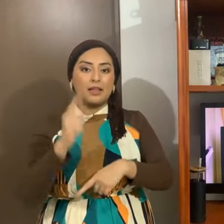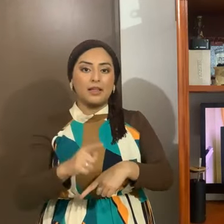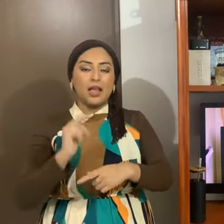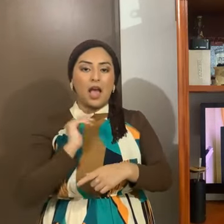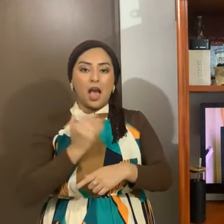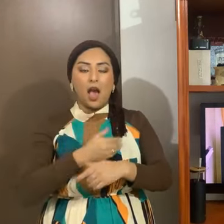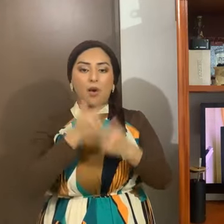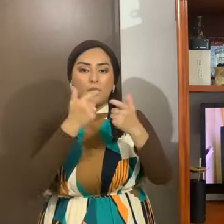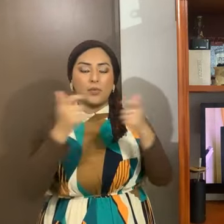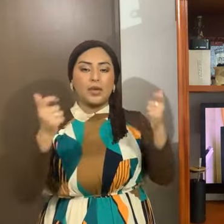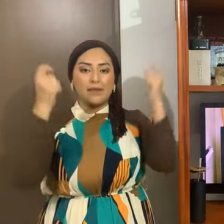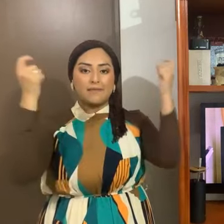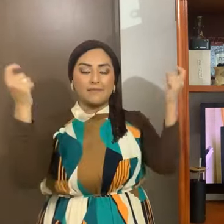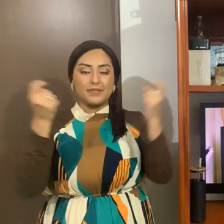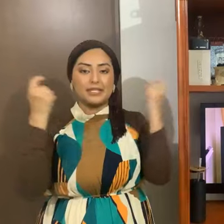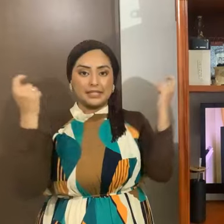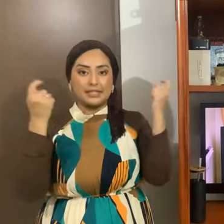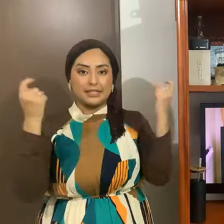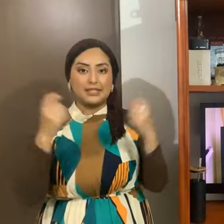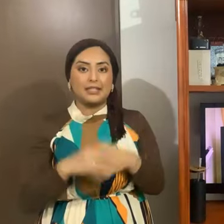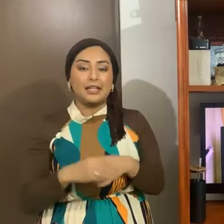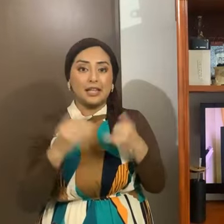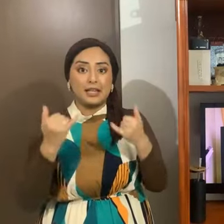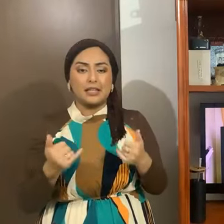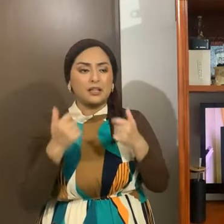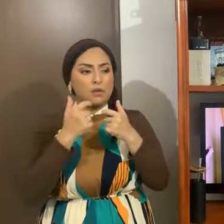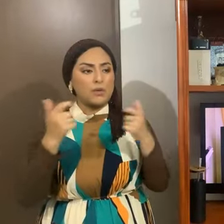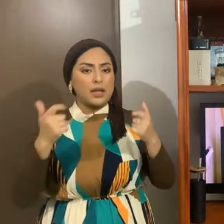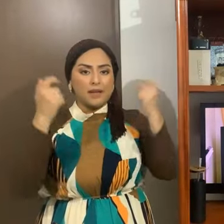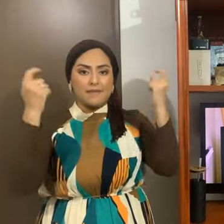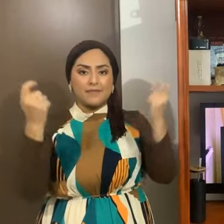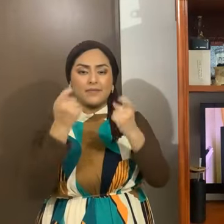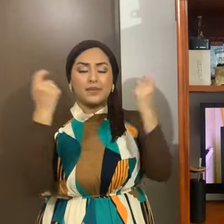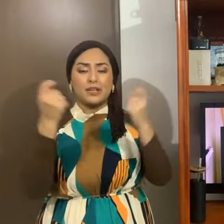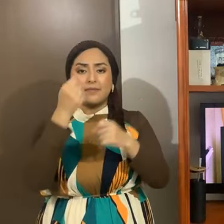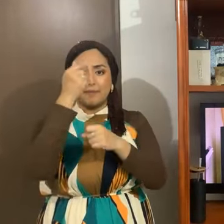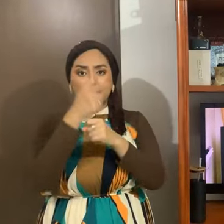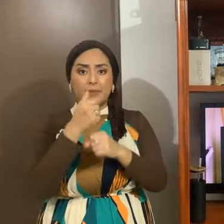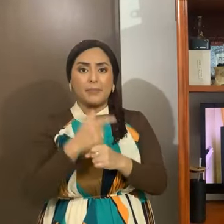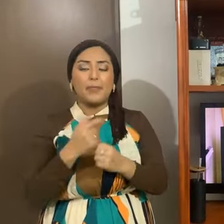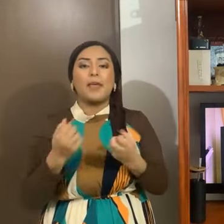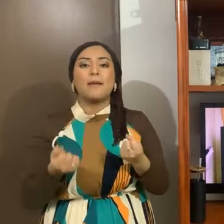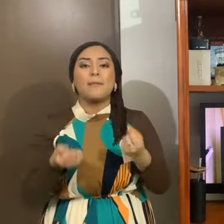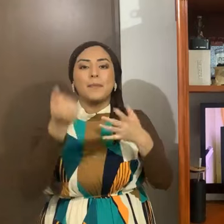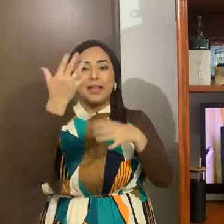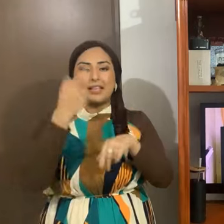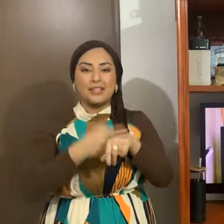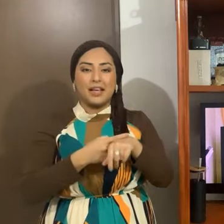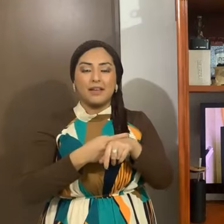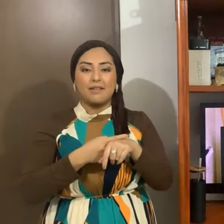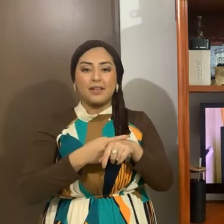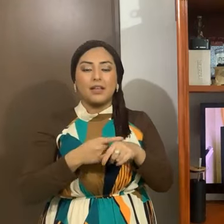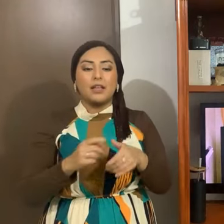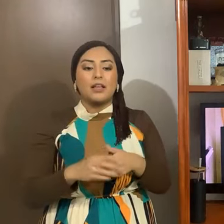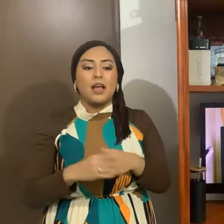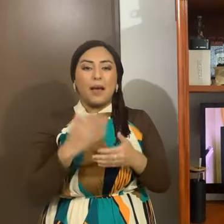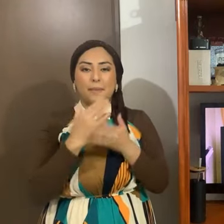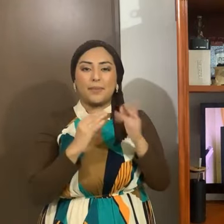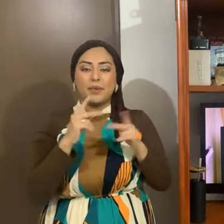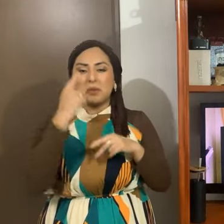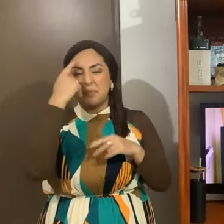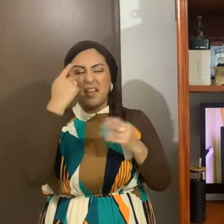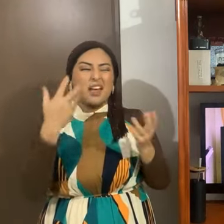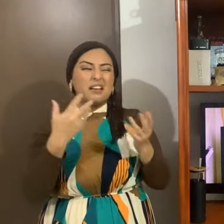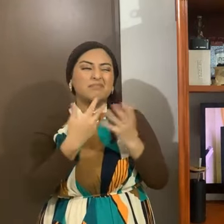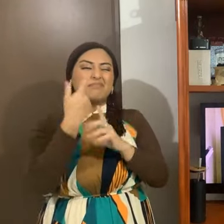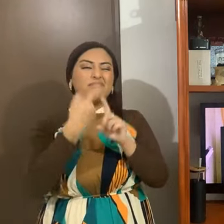el día de nuestra fiesta solemne. Esta es una fiesta solemne, amados Sahim. Muchas veces, como no se guarda como Shabbat, las